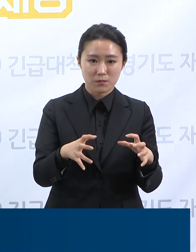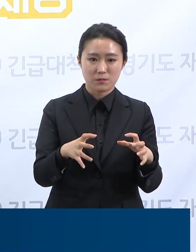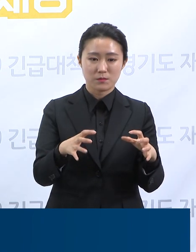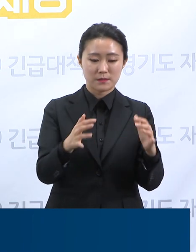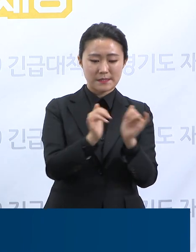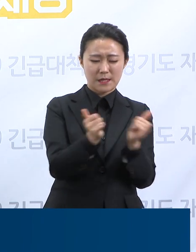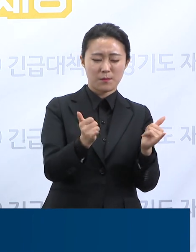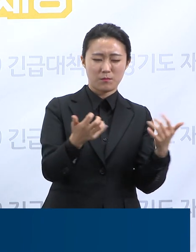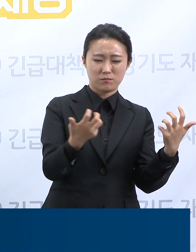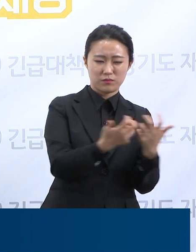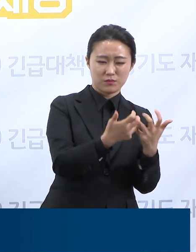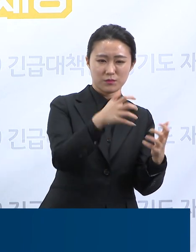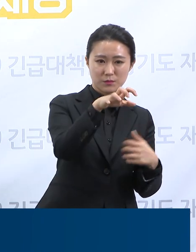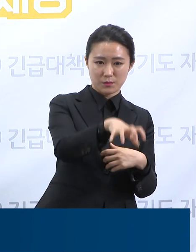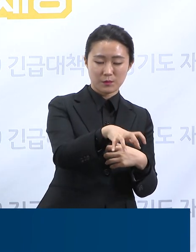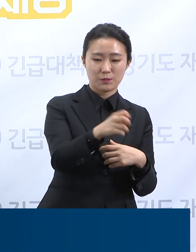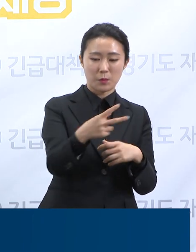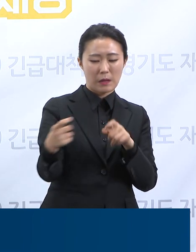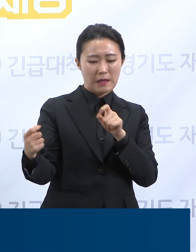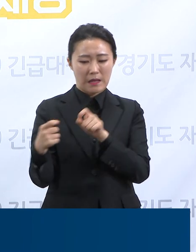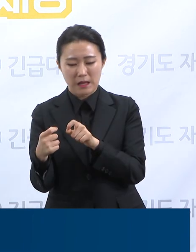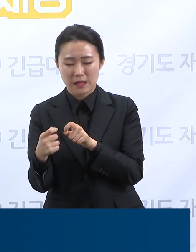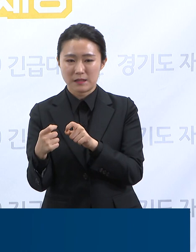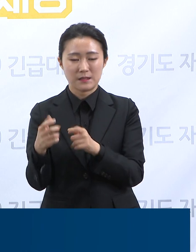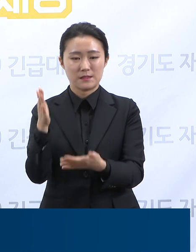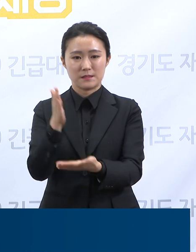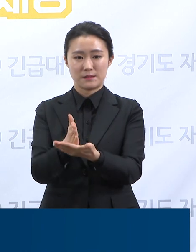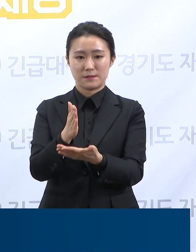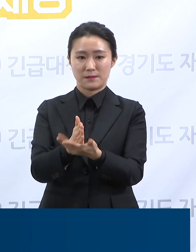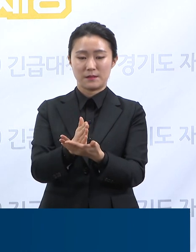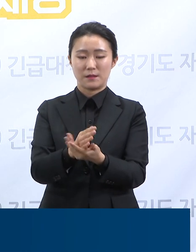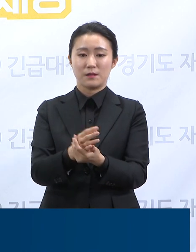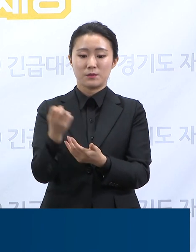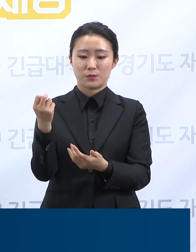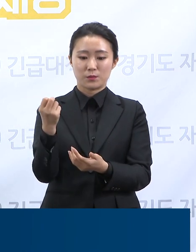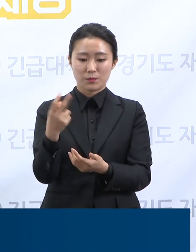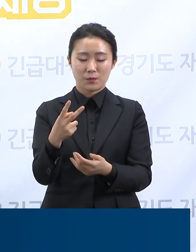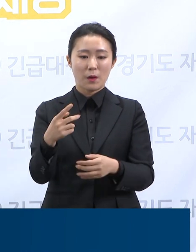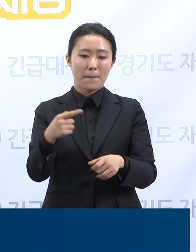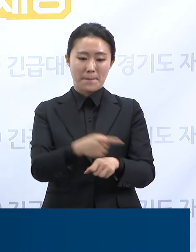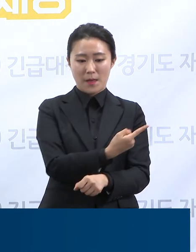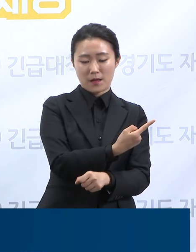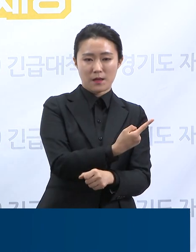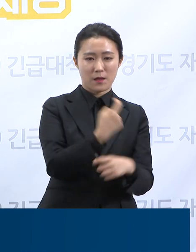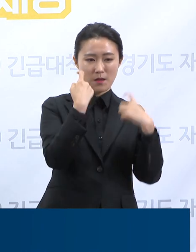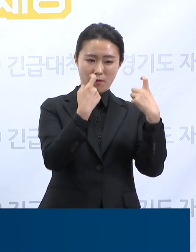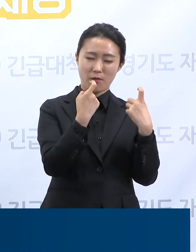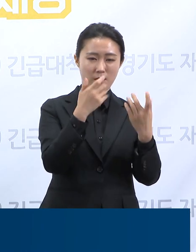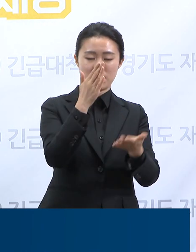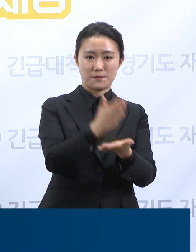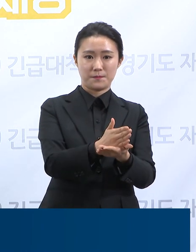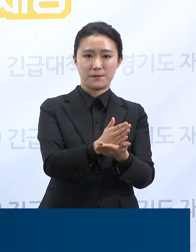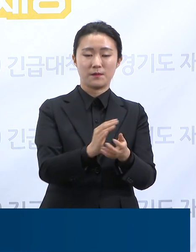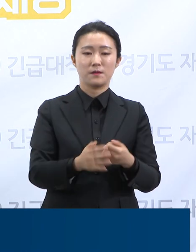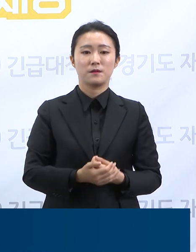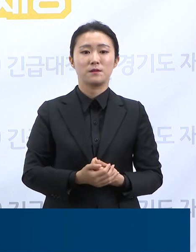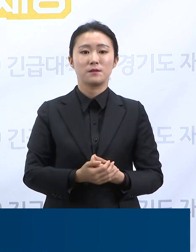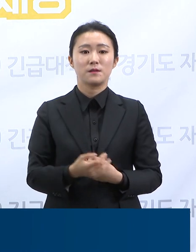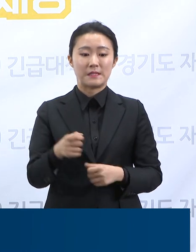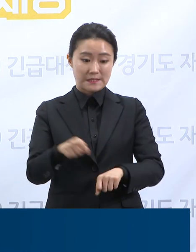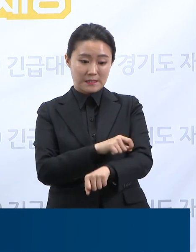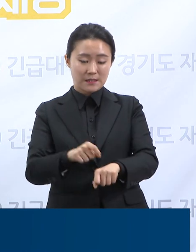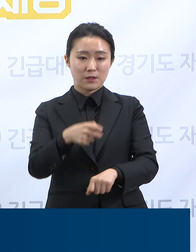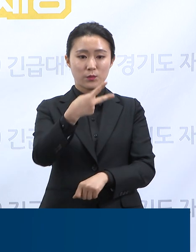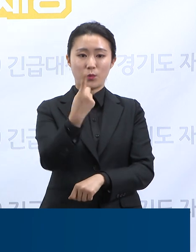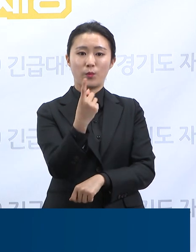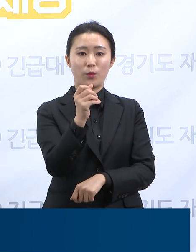다가오는 주말 경각심을 가지고 불필요한 외출과 모임은 자제하여 주시기 바랍니다. 특히 동호회 및 종교 소모임 등은